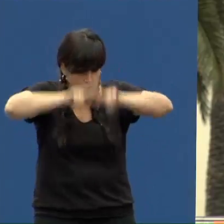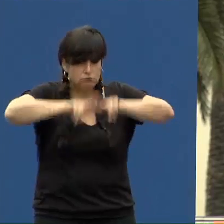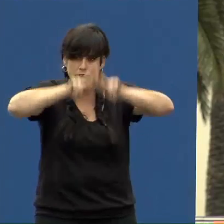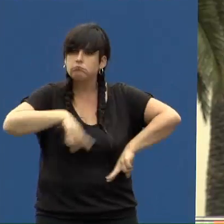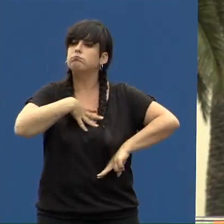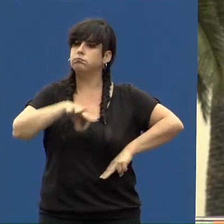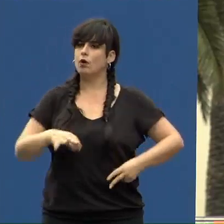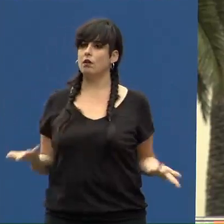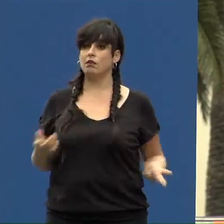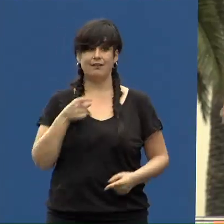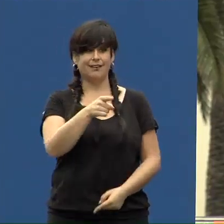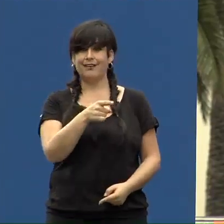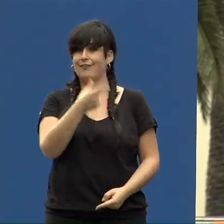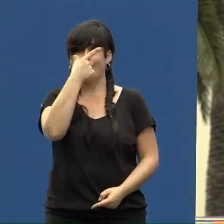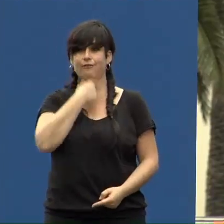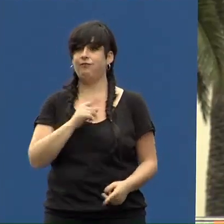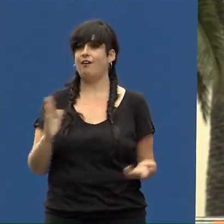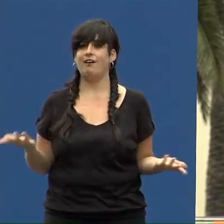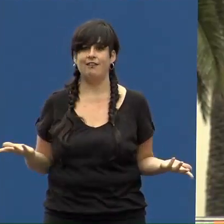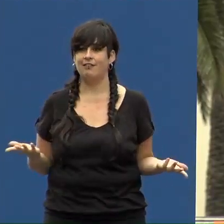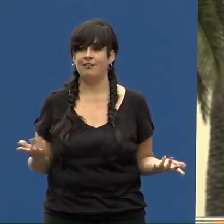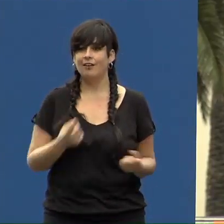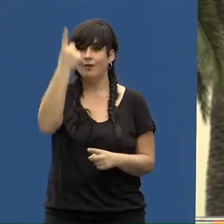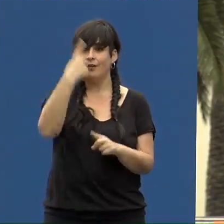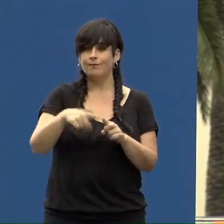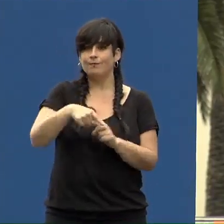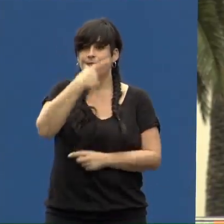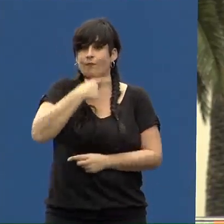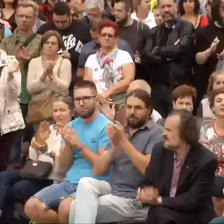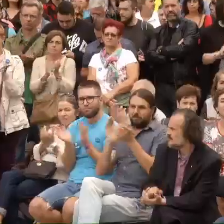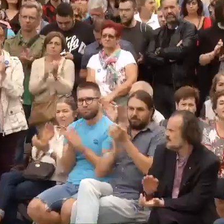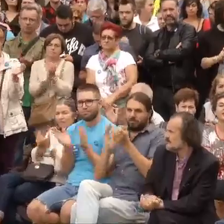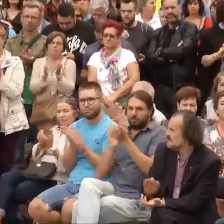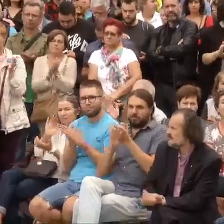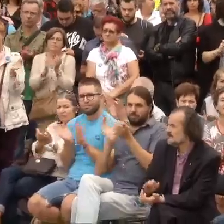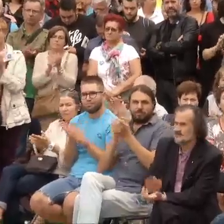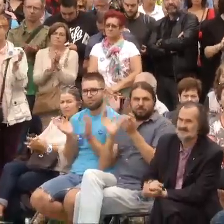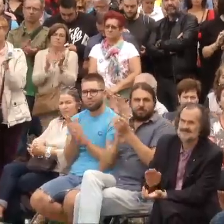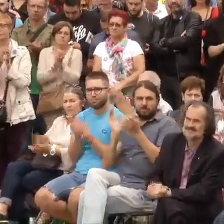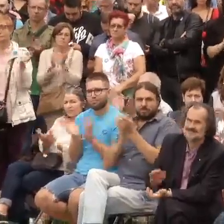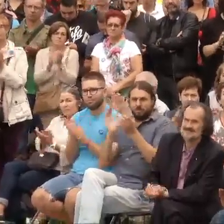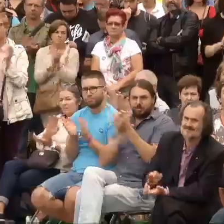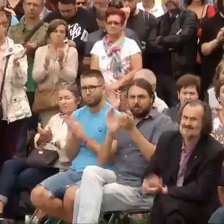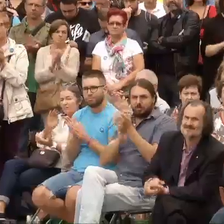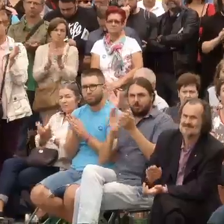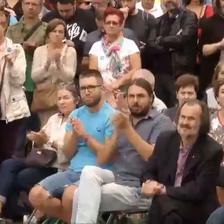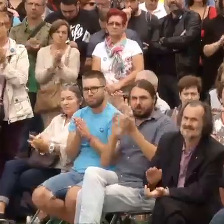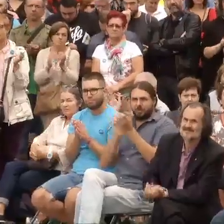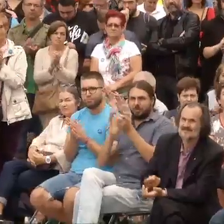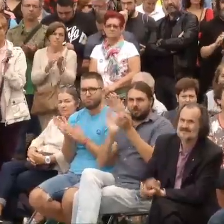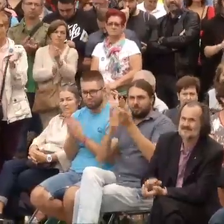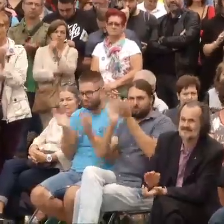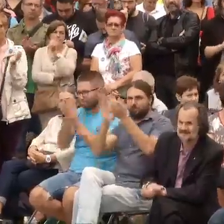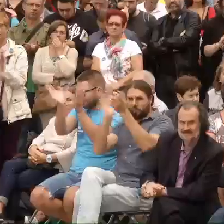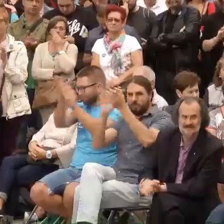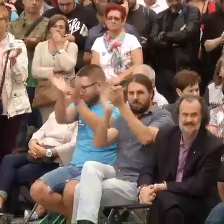sencillo de hacer, tan sencillo, pero que ningún gobierno del Partido Socialista, del Partido Popular o de Convergència i Unió no